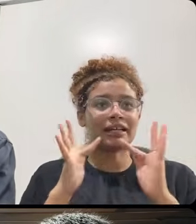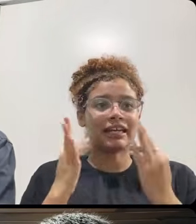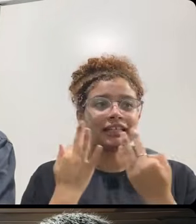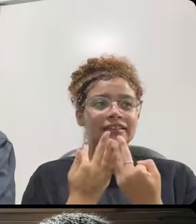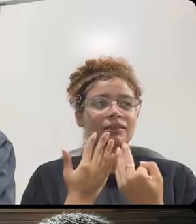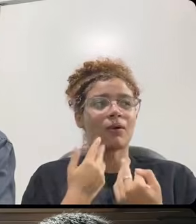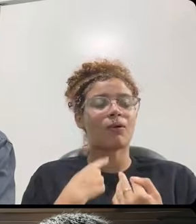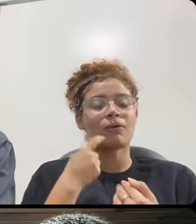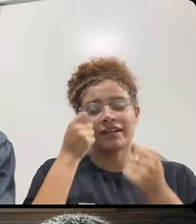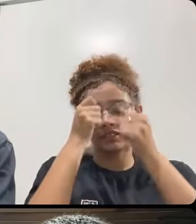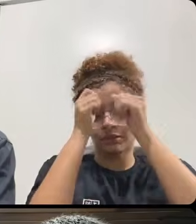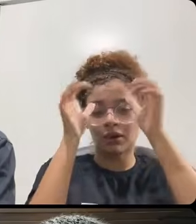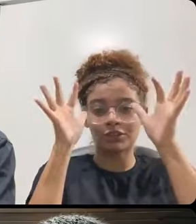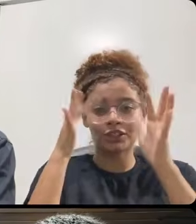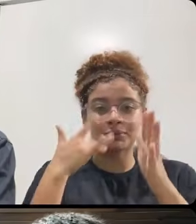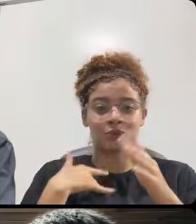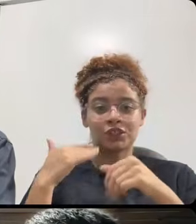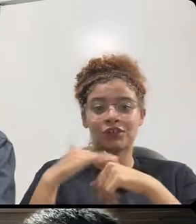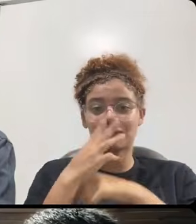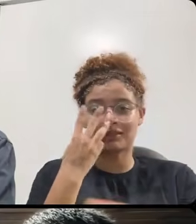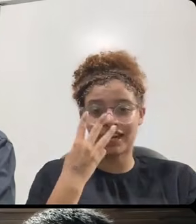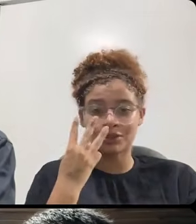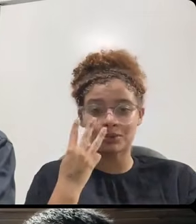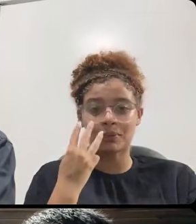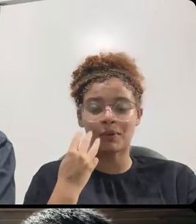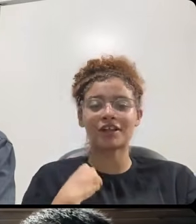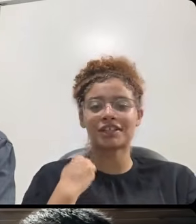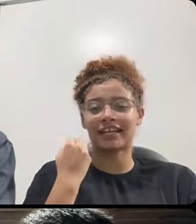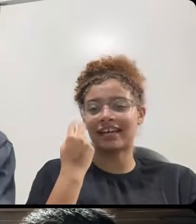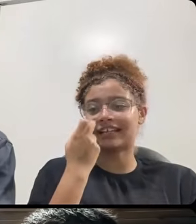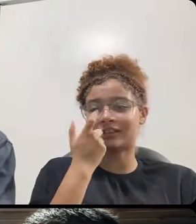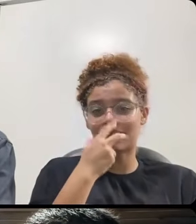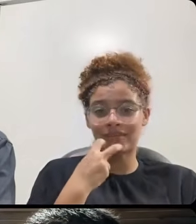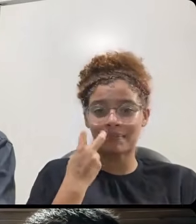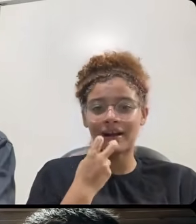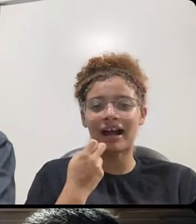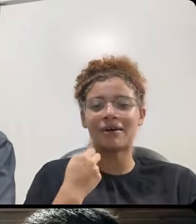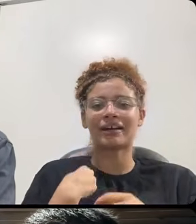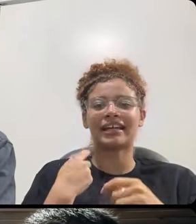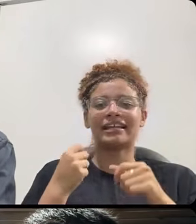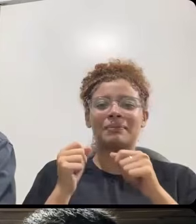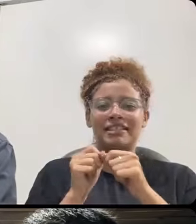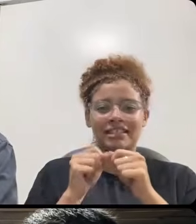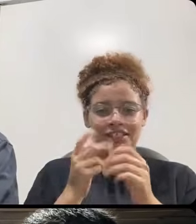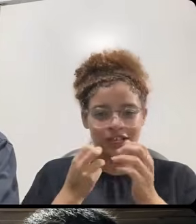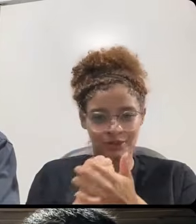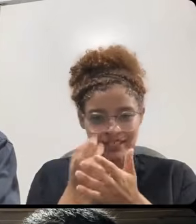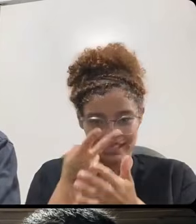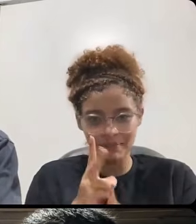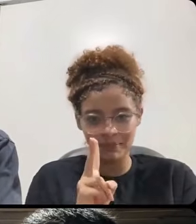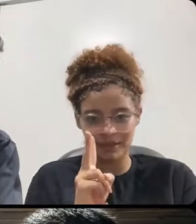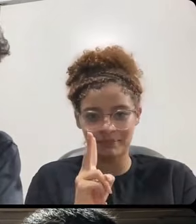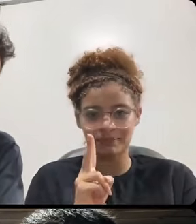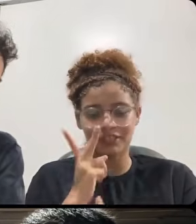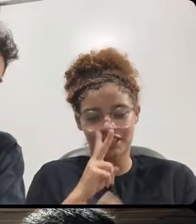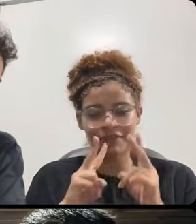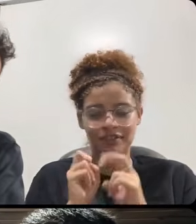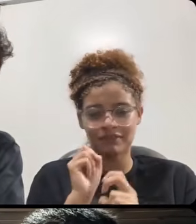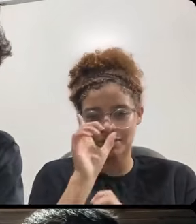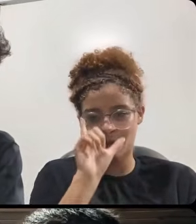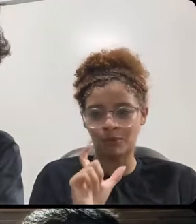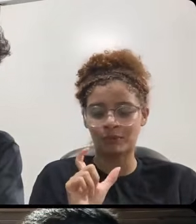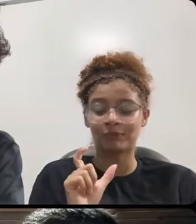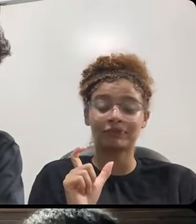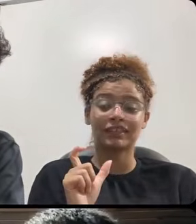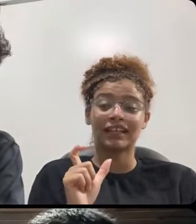tem famílias com crianças com autismo de nível 3 de suporte, que é aquele que não é verbal, aquele que precisa de ajuda sempre. Você já